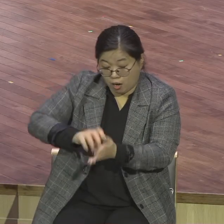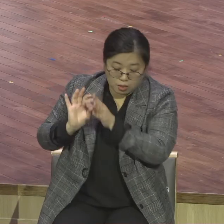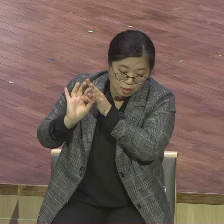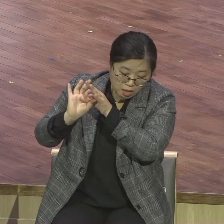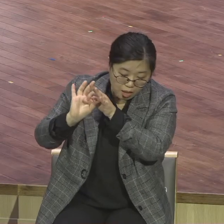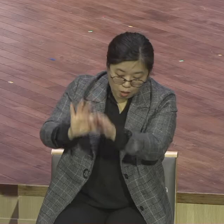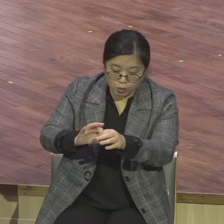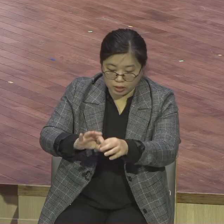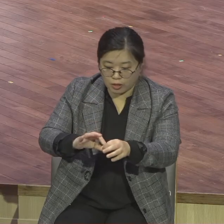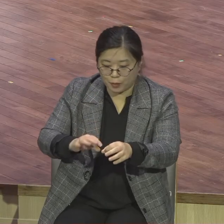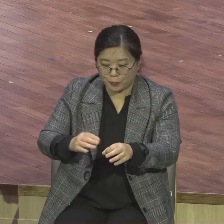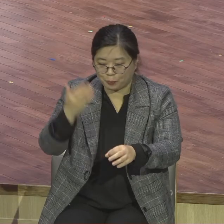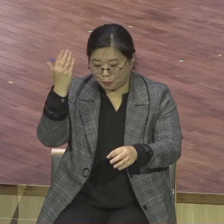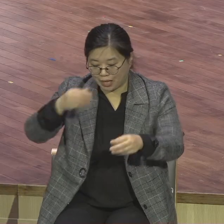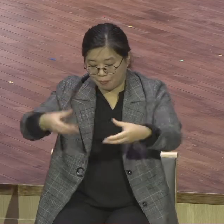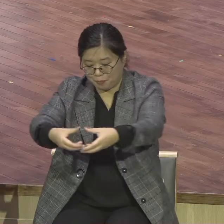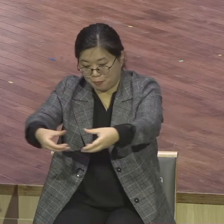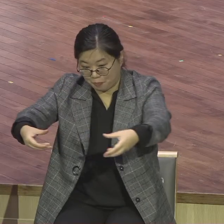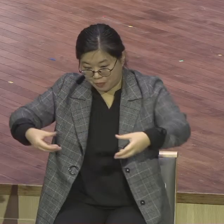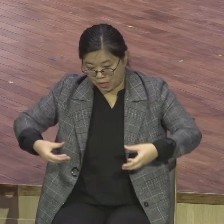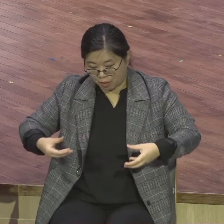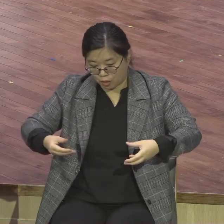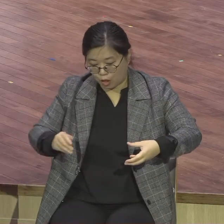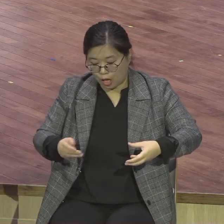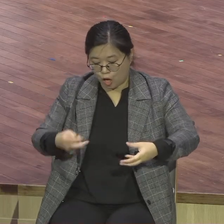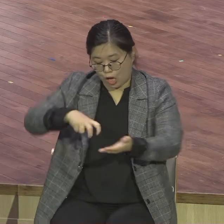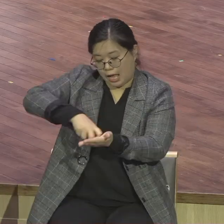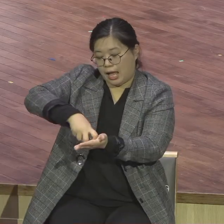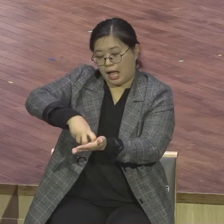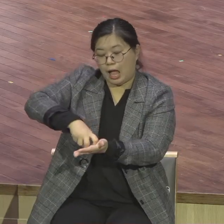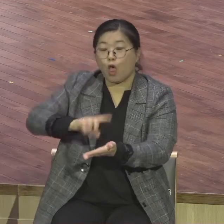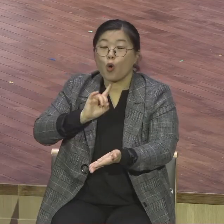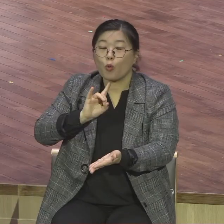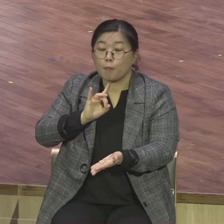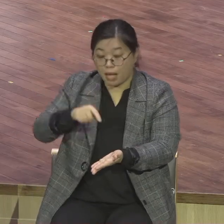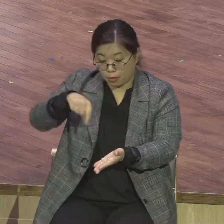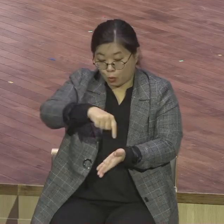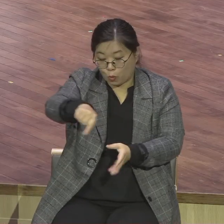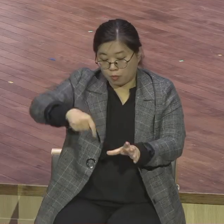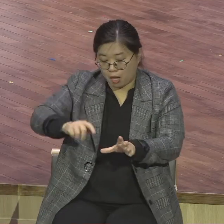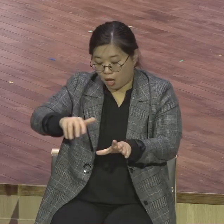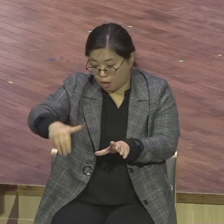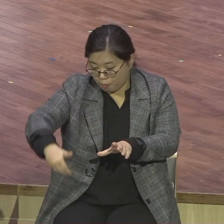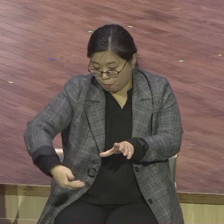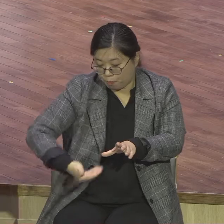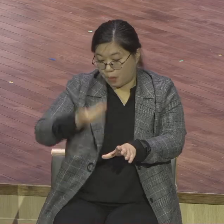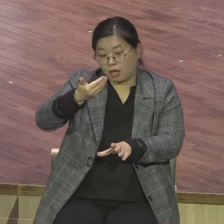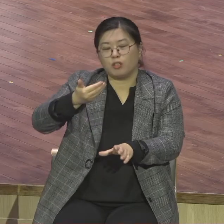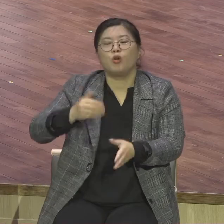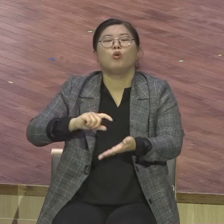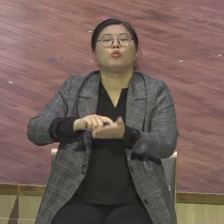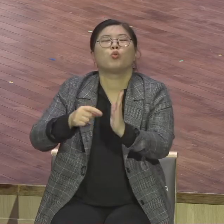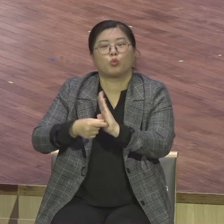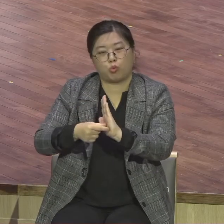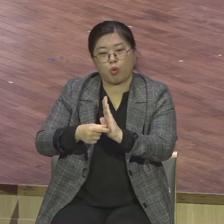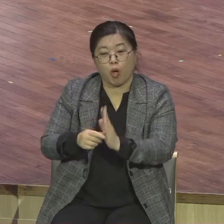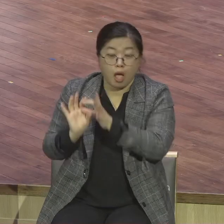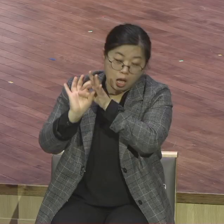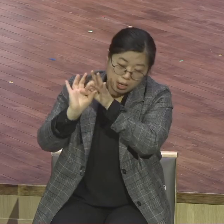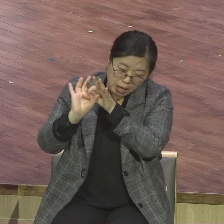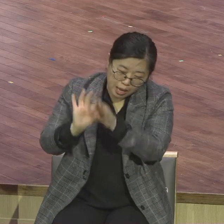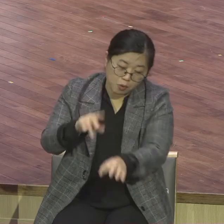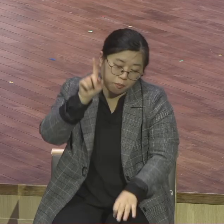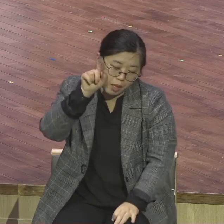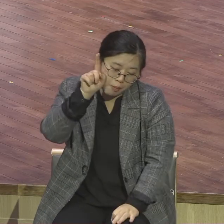기도 24. 아침에 힘을 얻고 말씀을 붙잡는 이 남은 자의 기도를 해야 됩니다. 낮에는